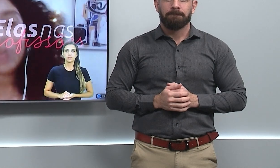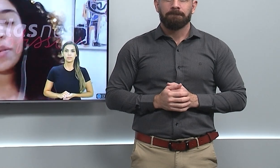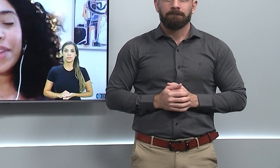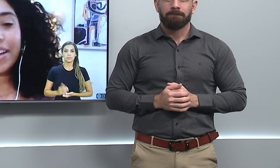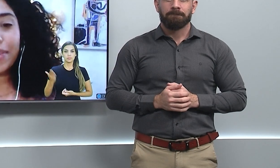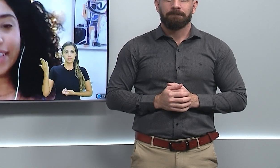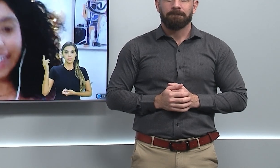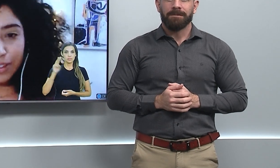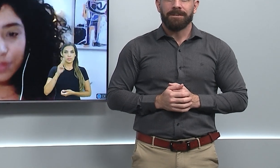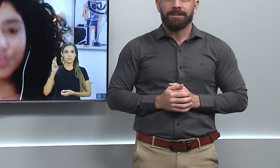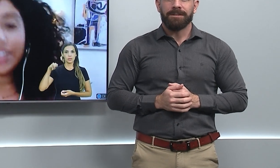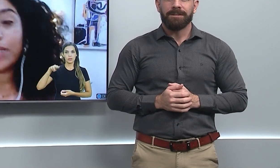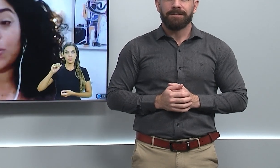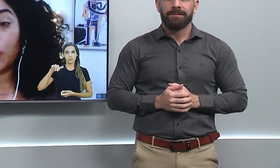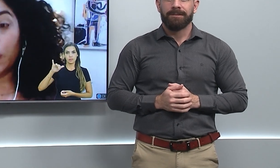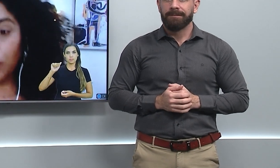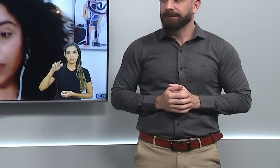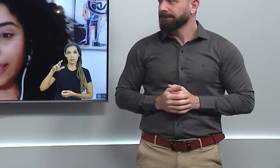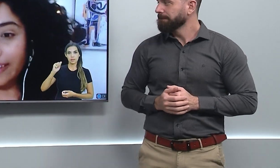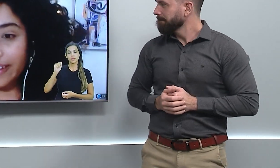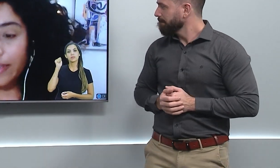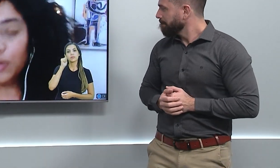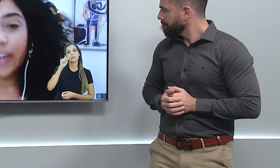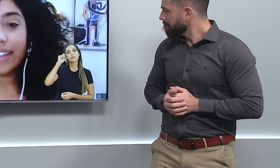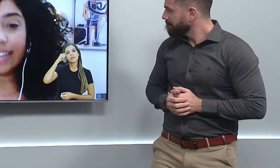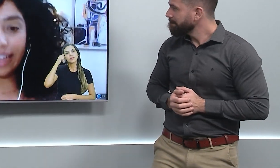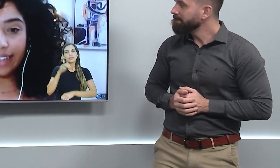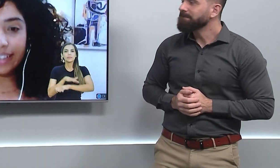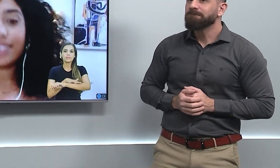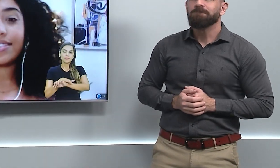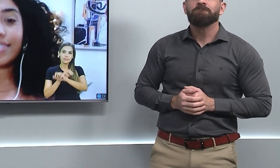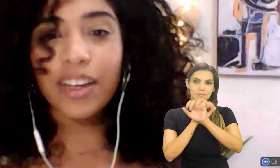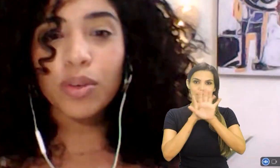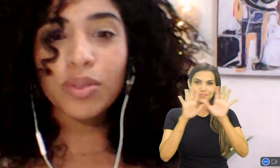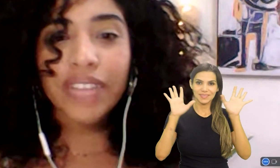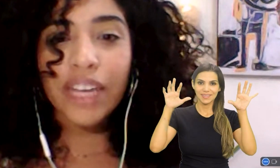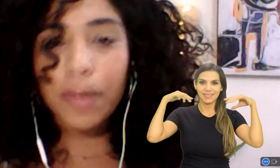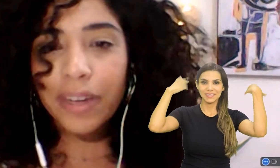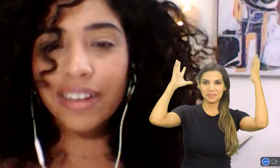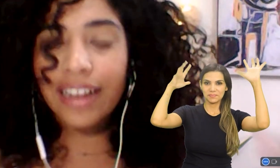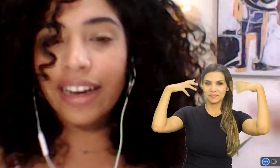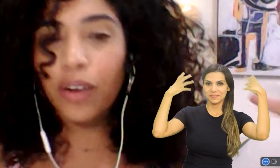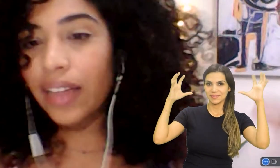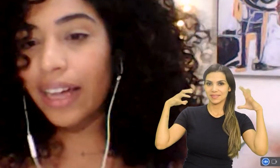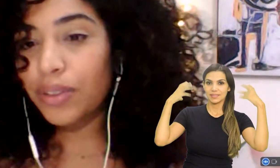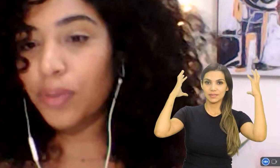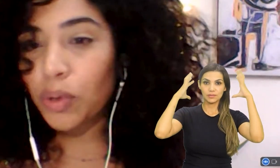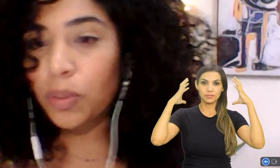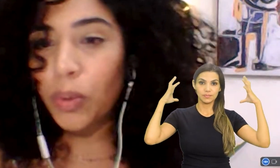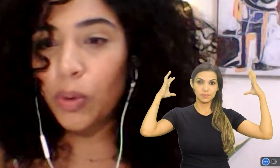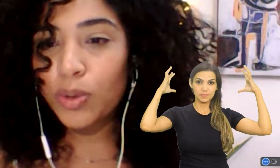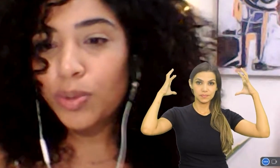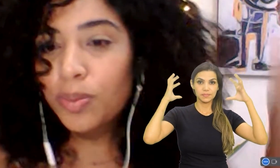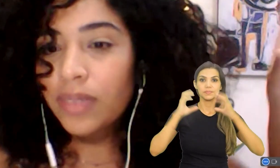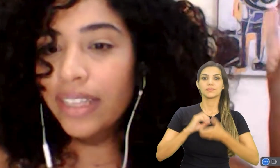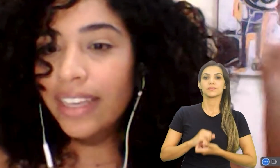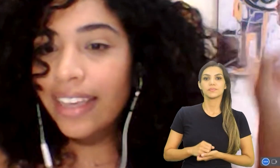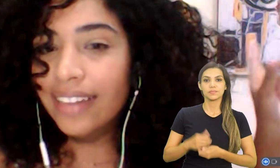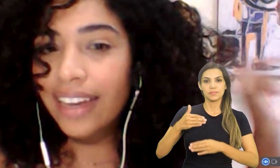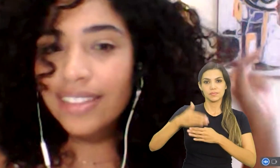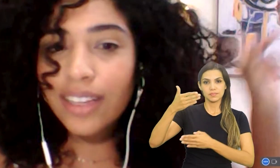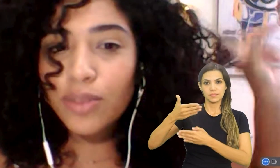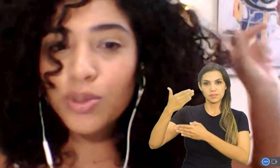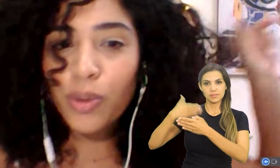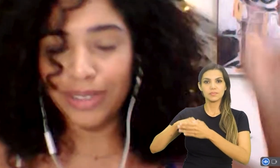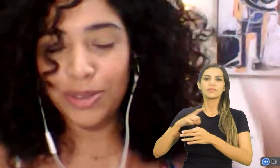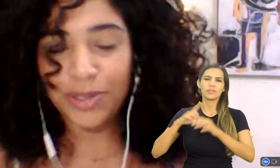Meu nome é Maiara Varalho, eu sou uma mulher negra de pele clara, eu tenho cabelo encaracolado e volumoso e aqui